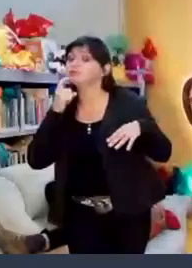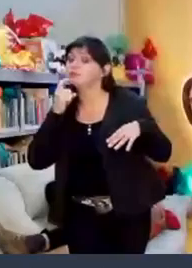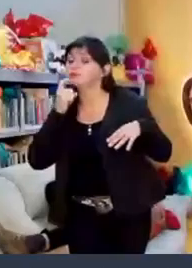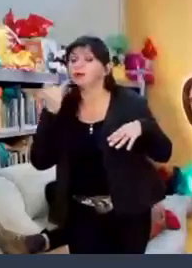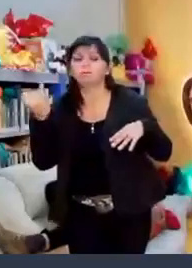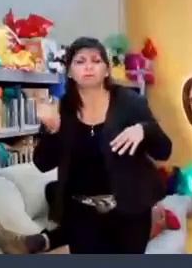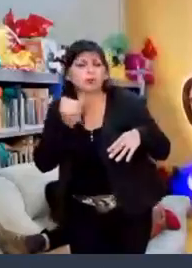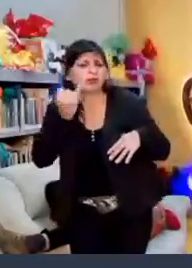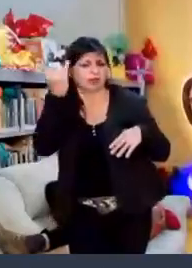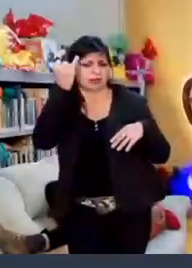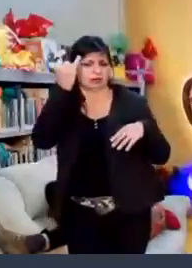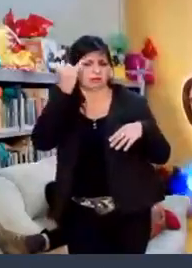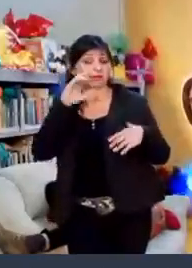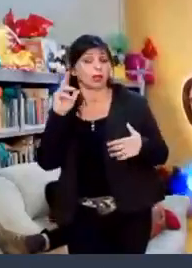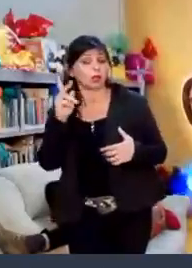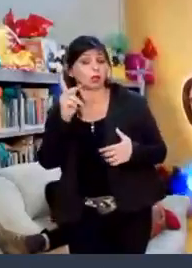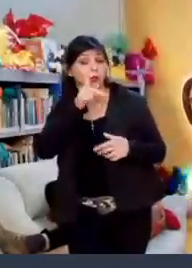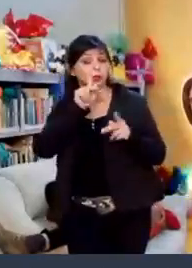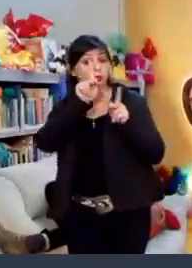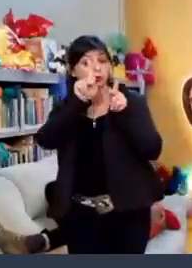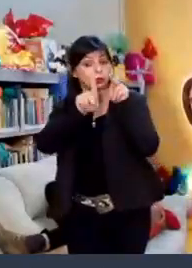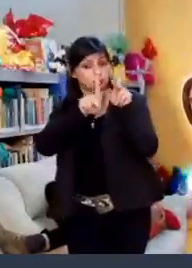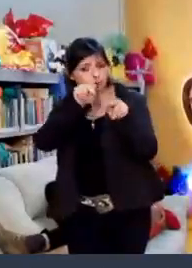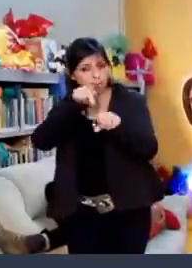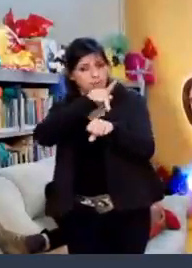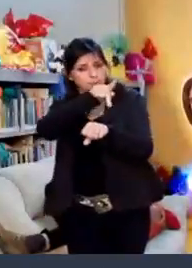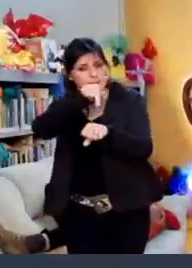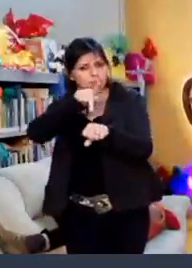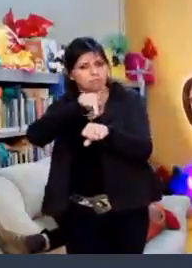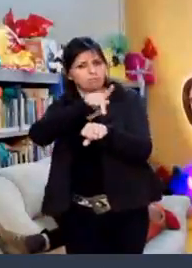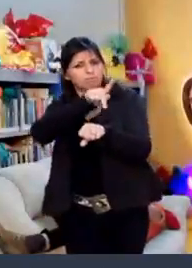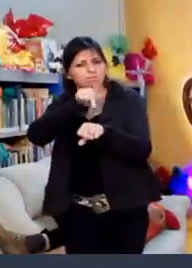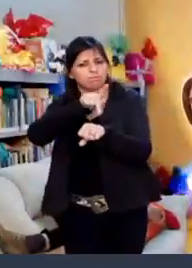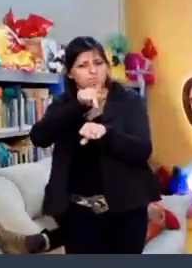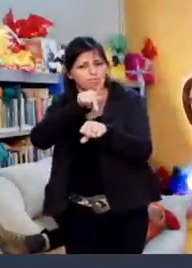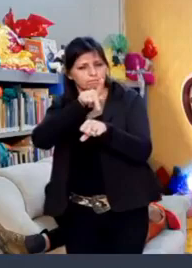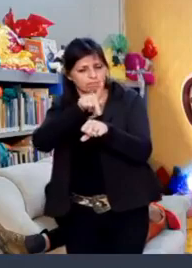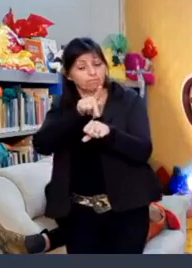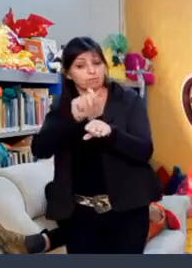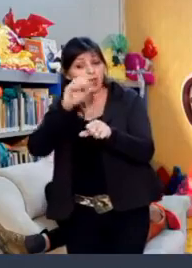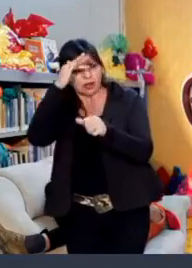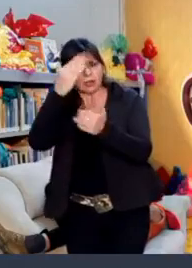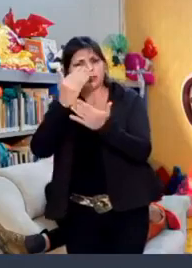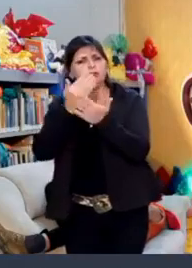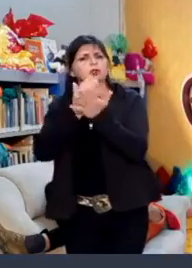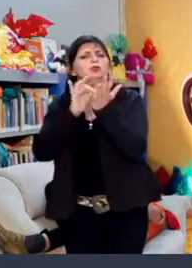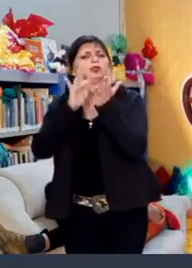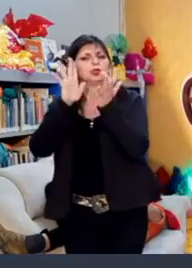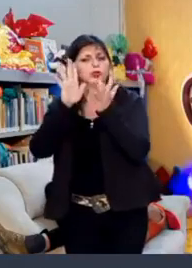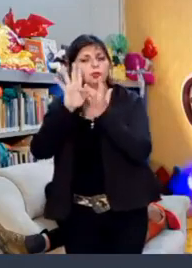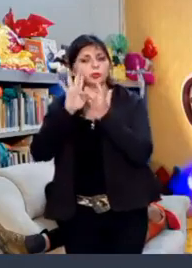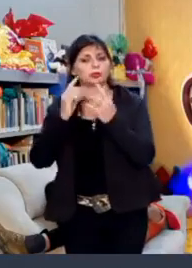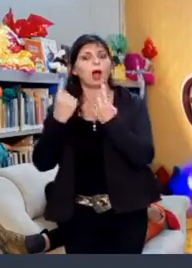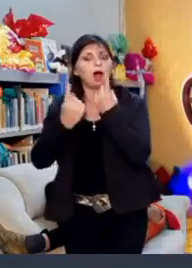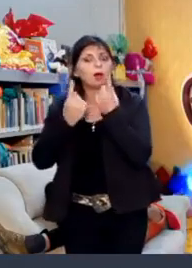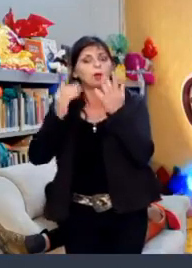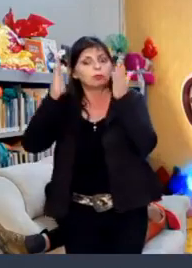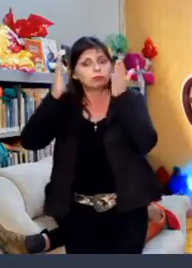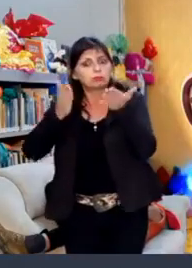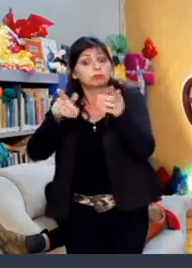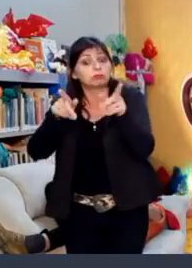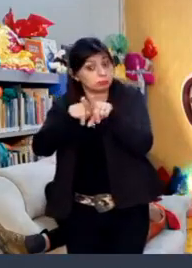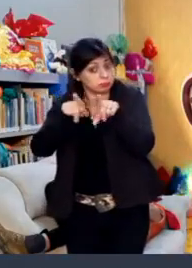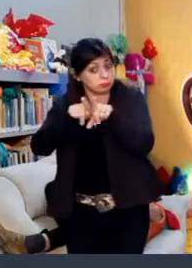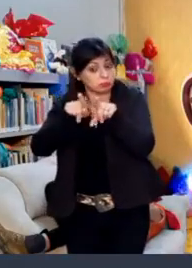que são de origem cristã. Alguns países, inclusive, fazem feriado na segunda-feira,